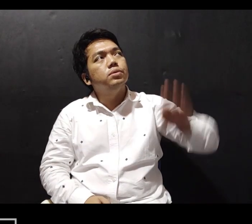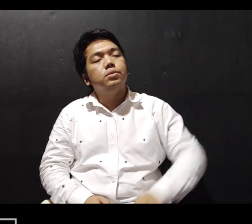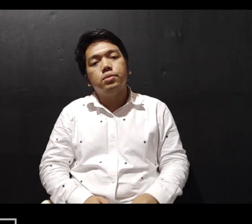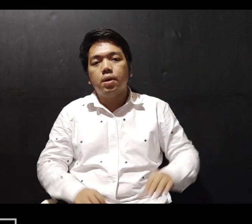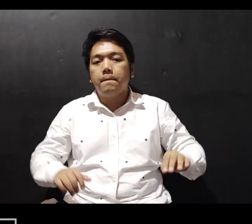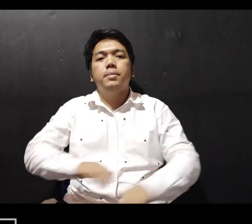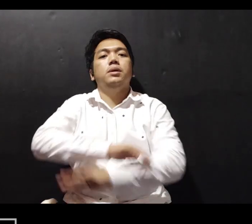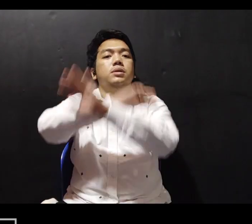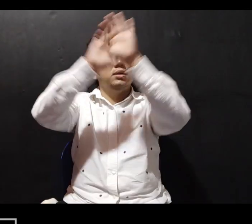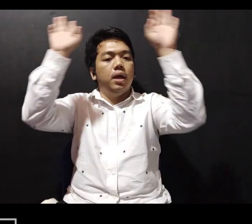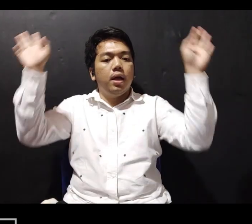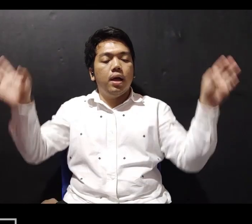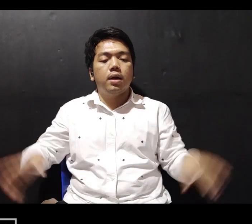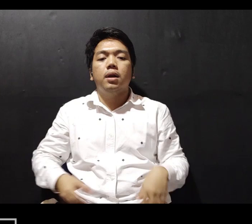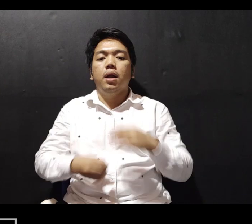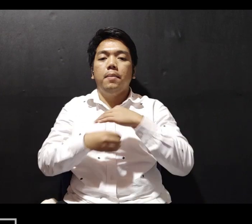anugerah-Mu